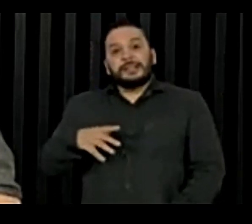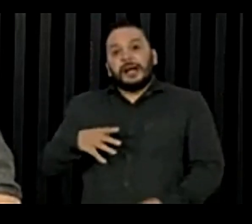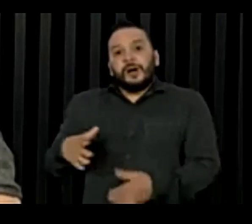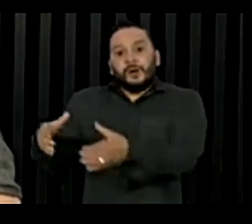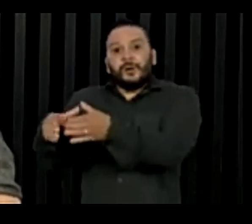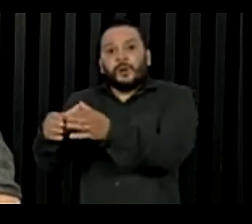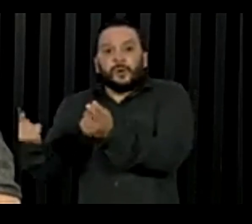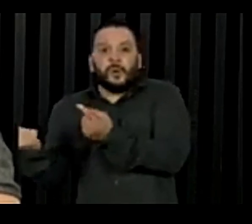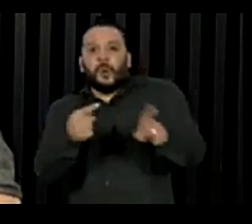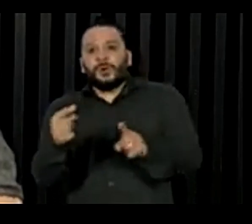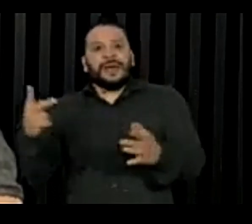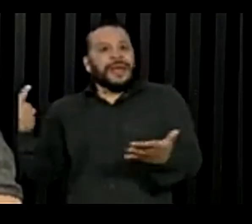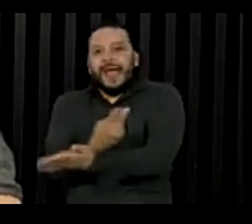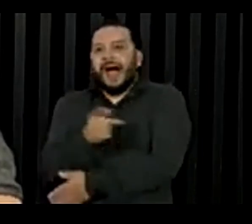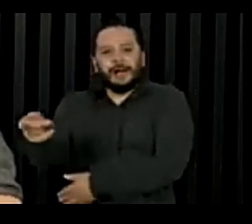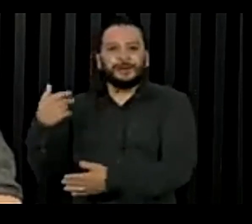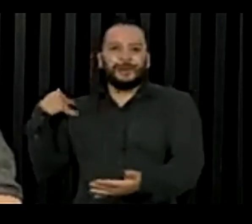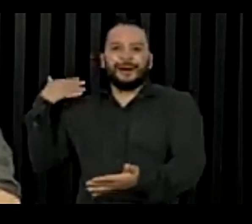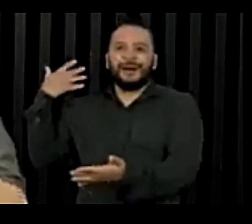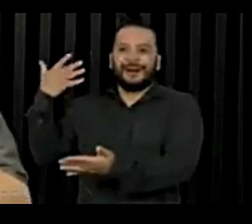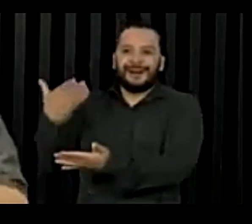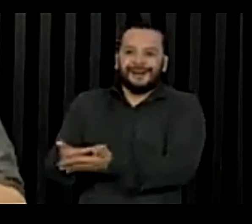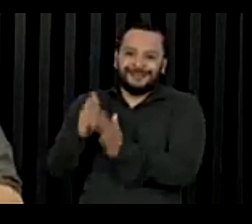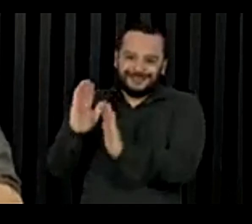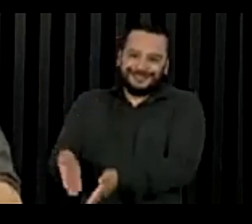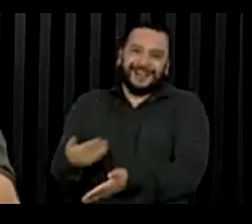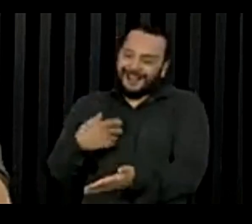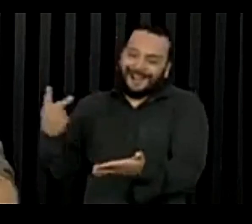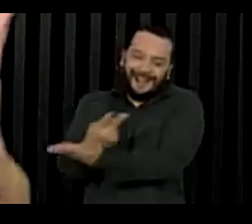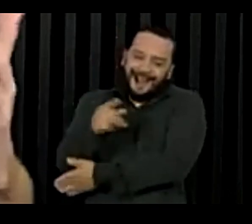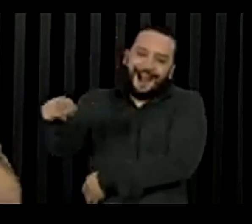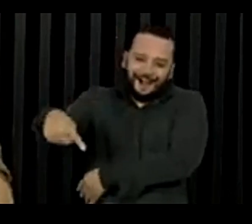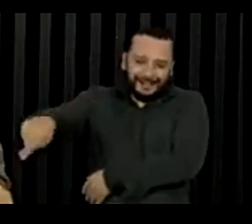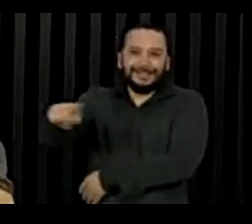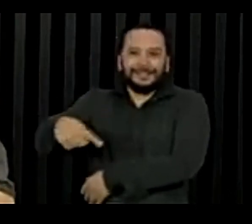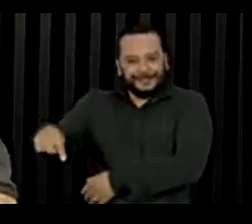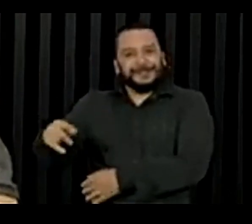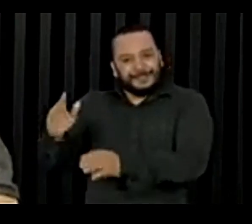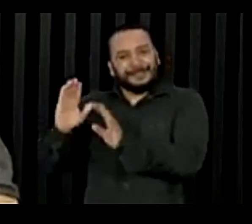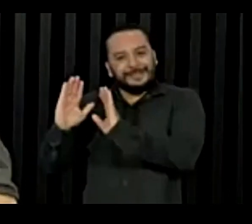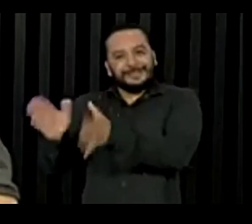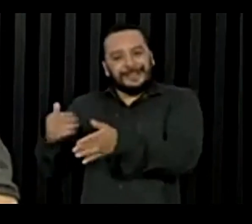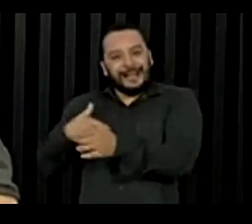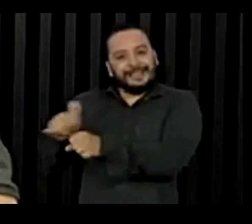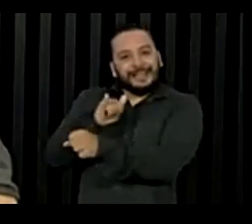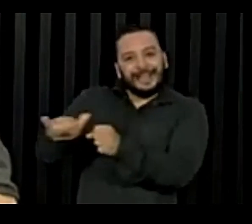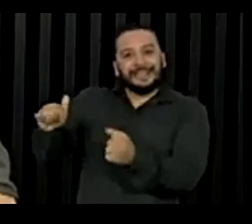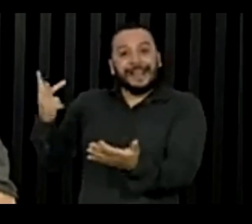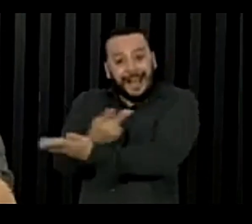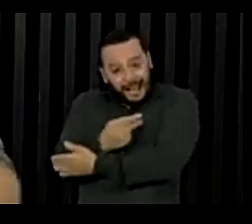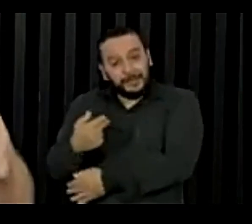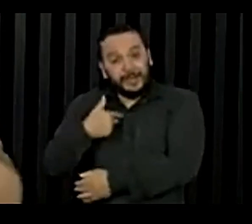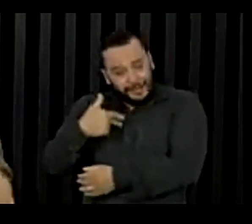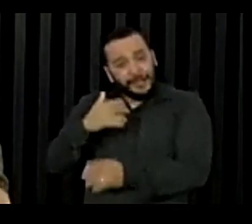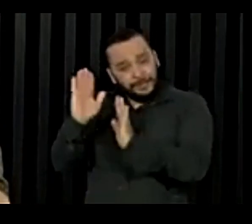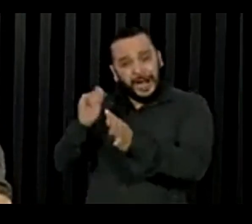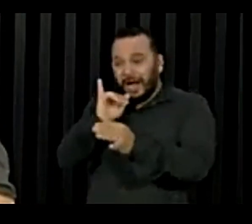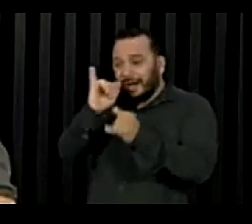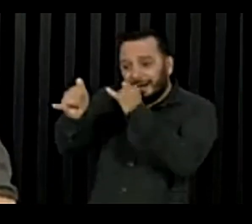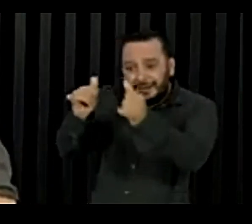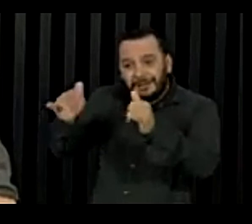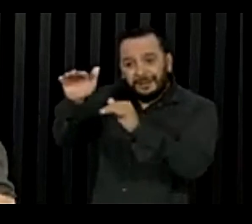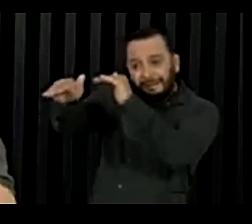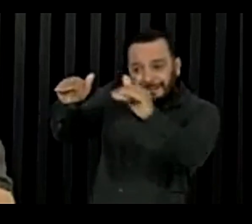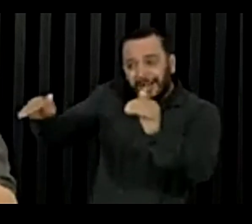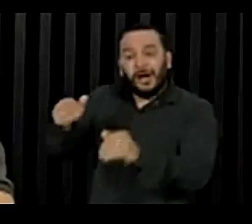está fazendo tudo errado há muito tempo. E isso é uma coisa que eu falo para pessoas que eu conheço, que fazem parte, que compõem a